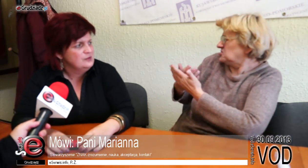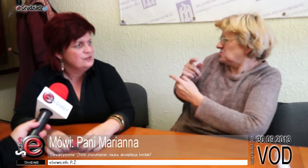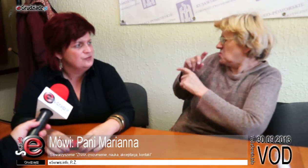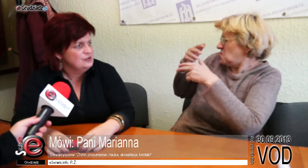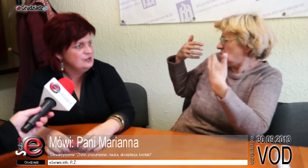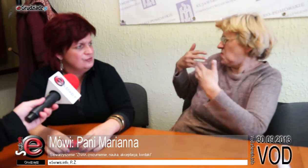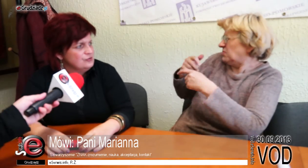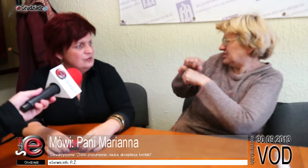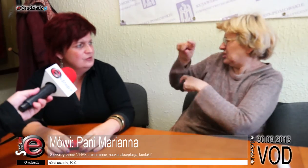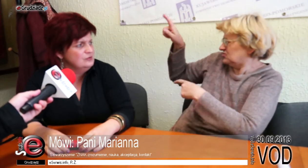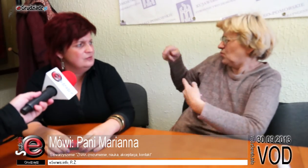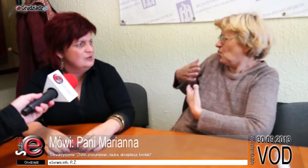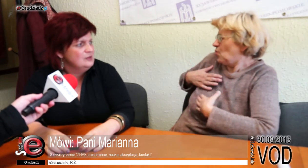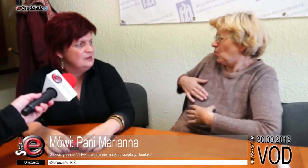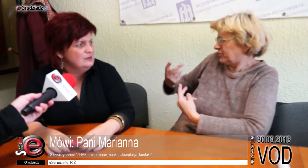Jest ciężko.